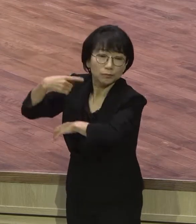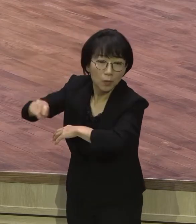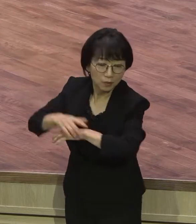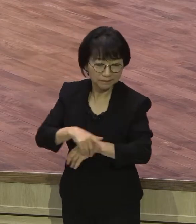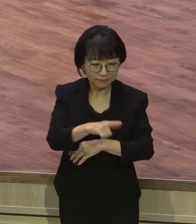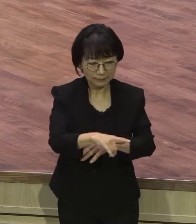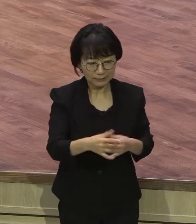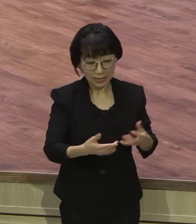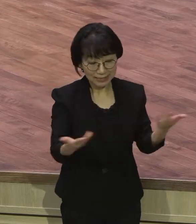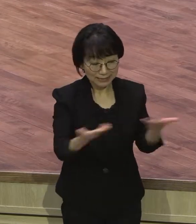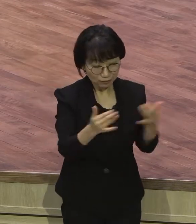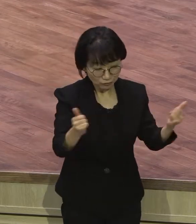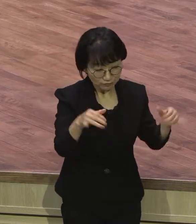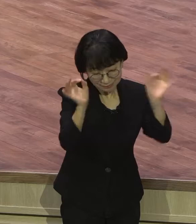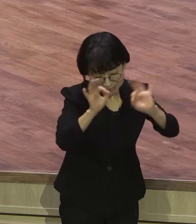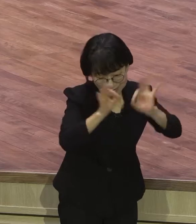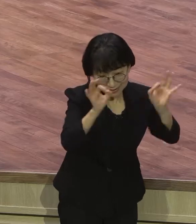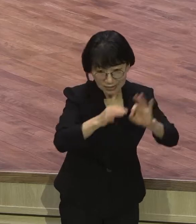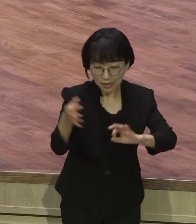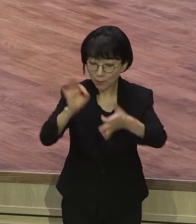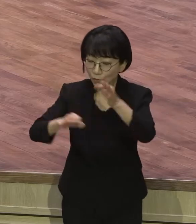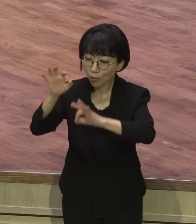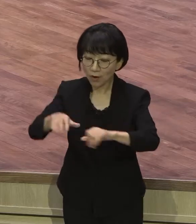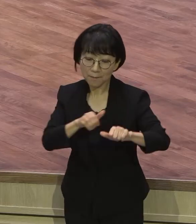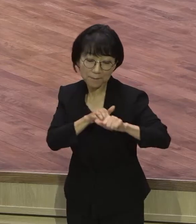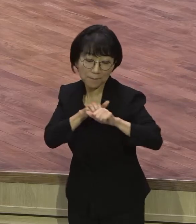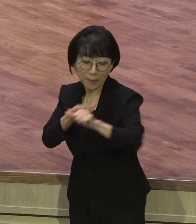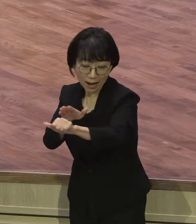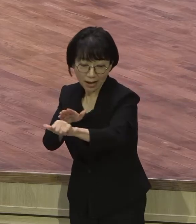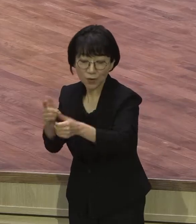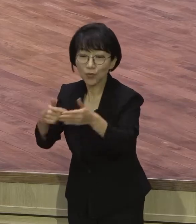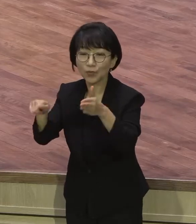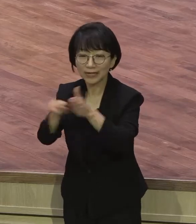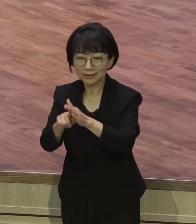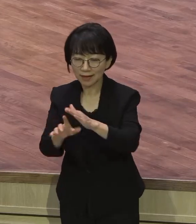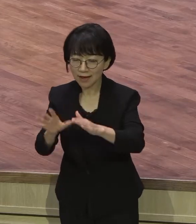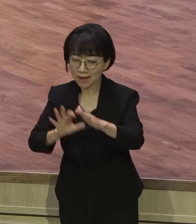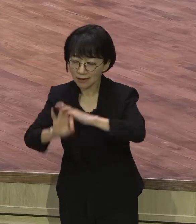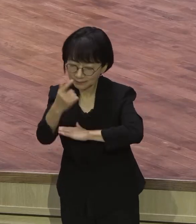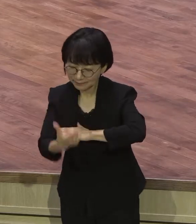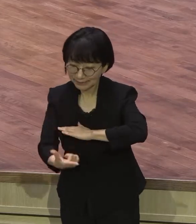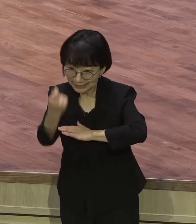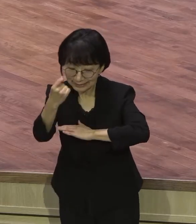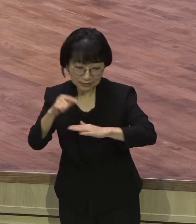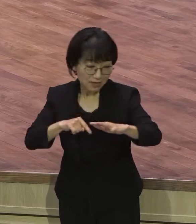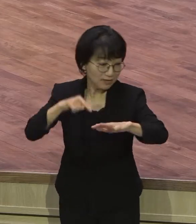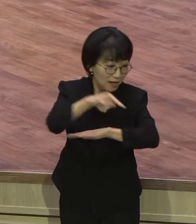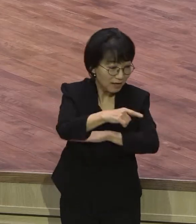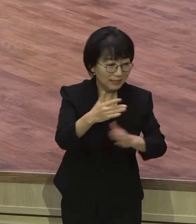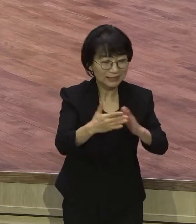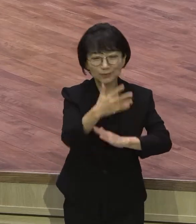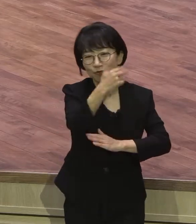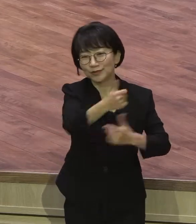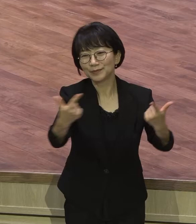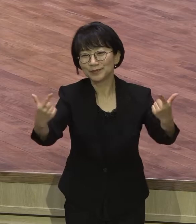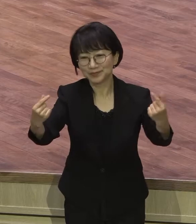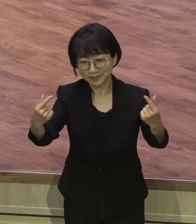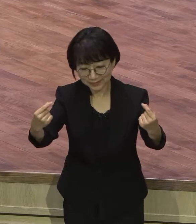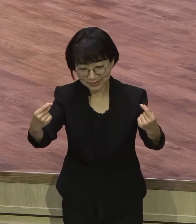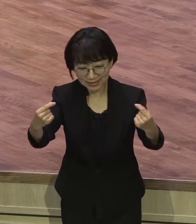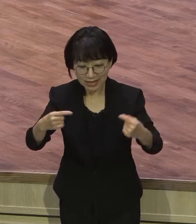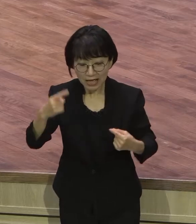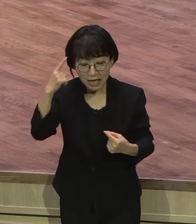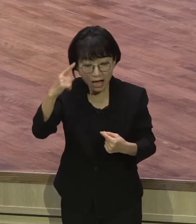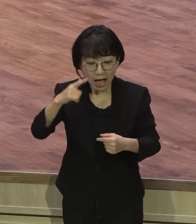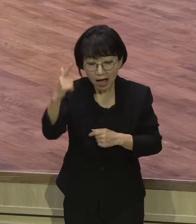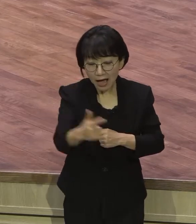마치 품꾼을 얻어 포도원에 들여보내려고 이른 아침에 나간 집주인과 같으니